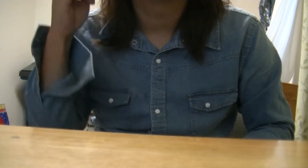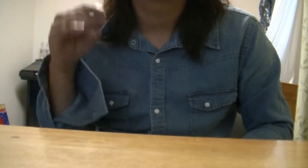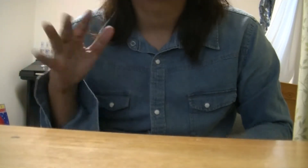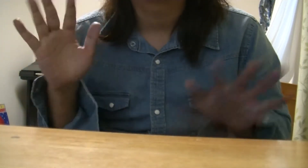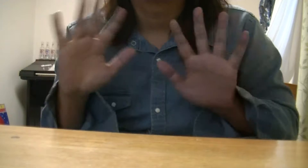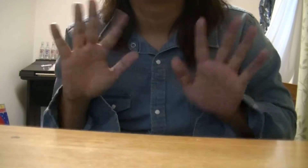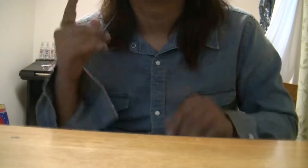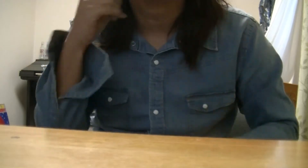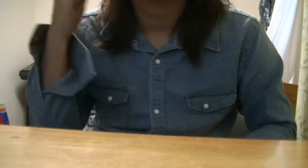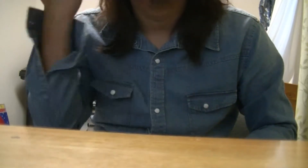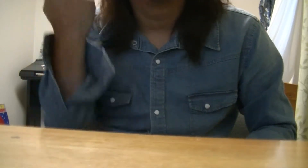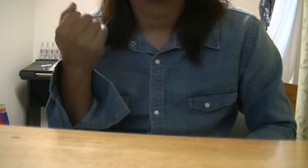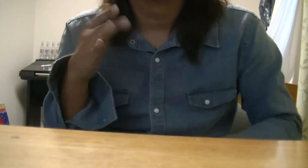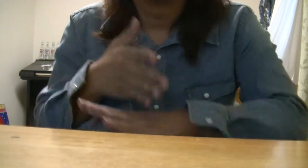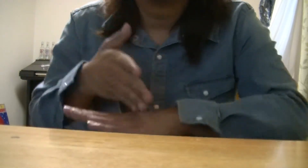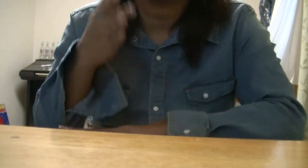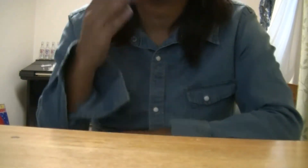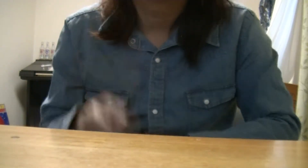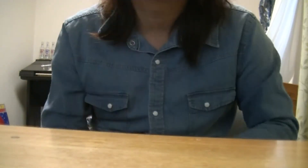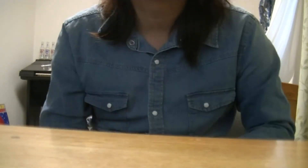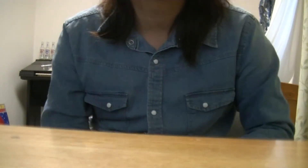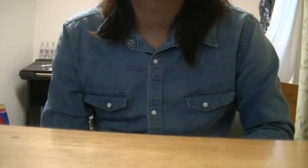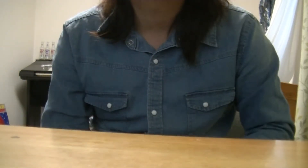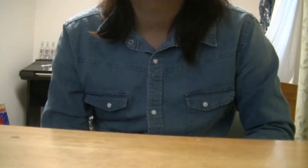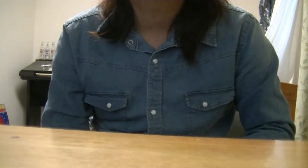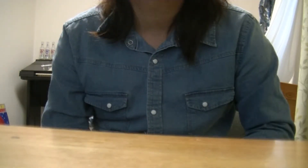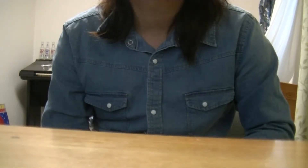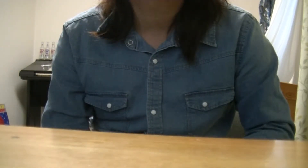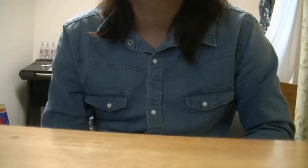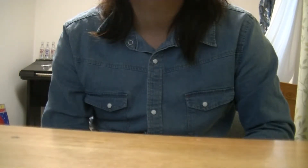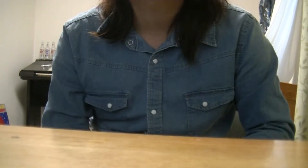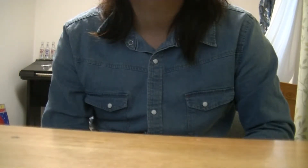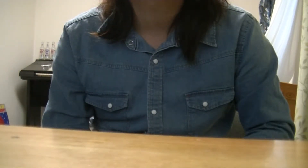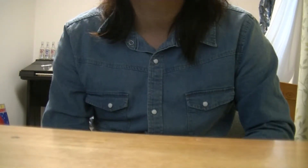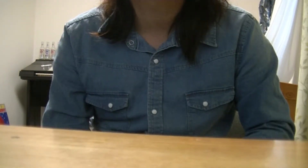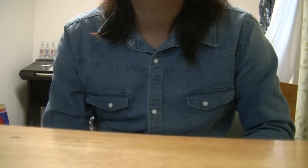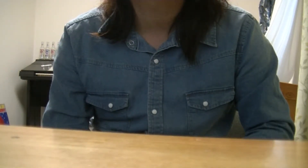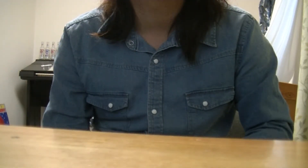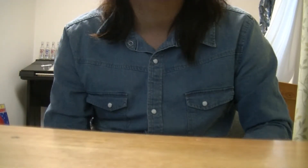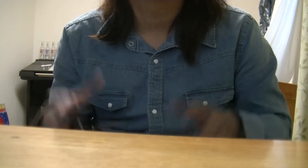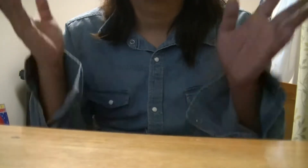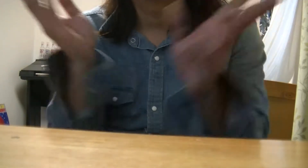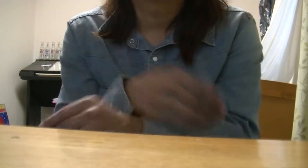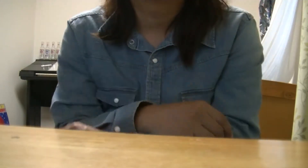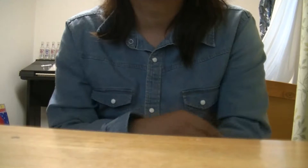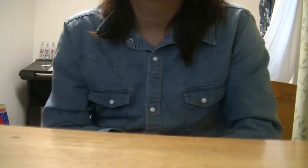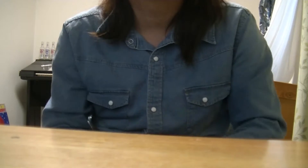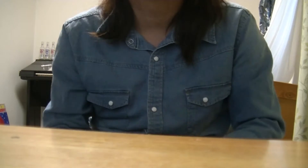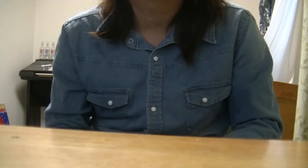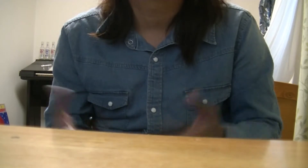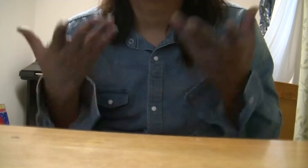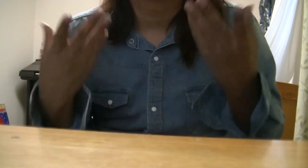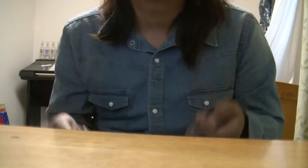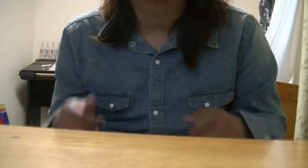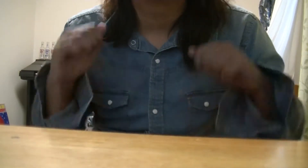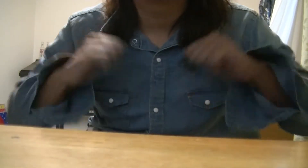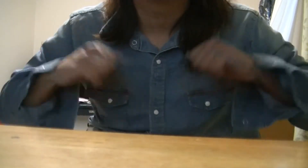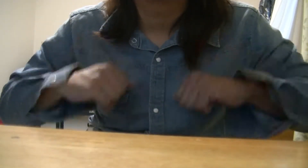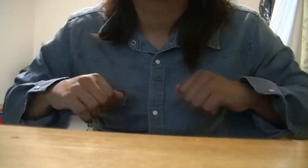ということで本当に感謝しますね。そんな方いらっしゃらないですよね。やっぱり生まれていつか